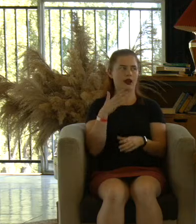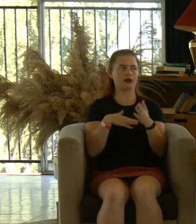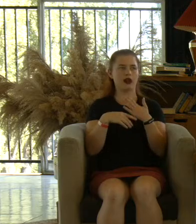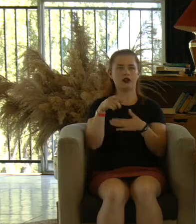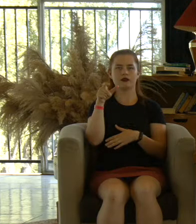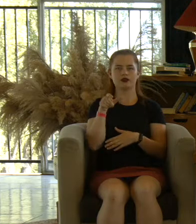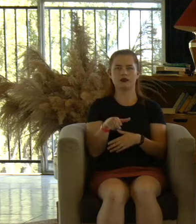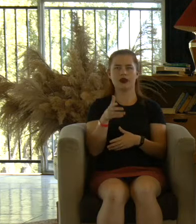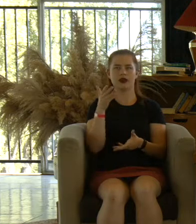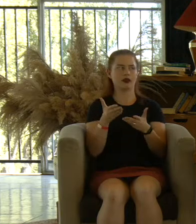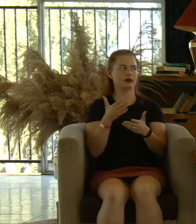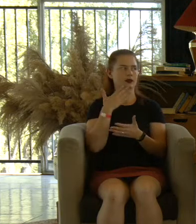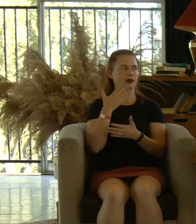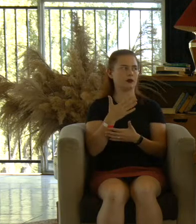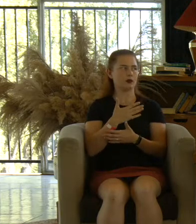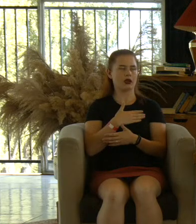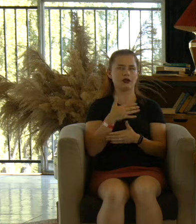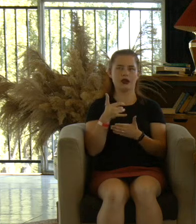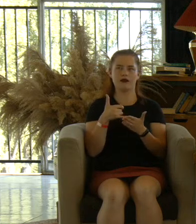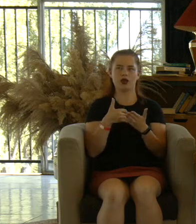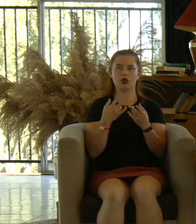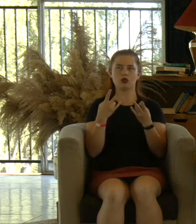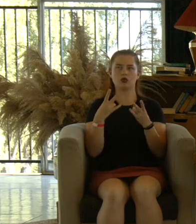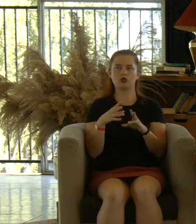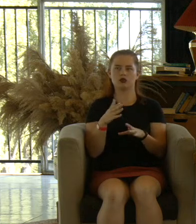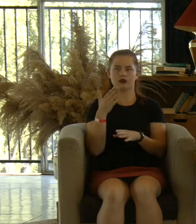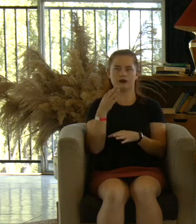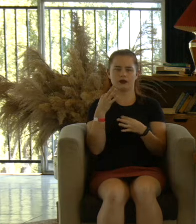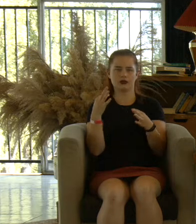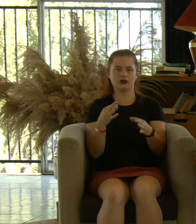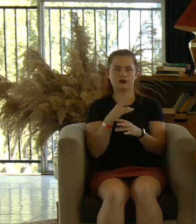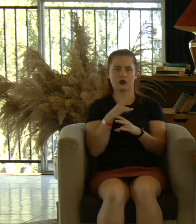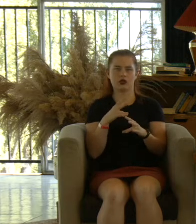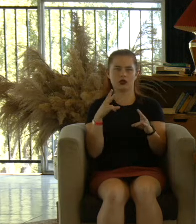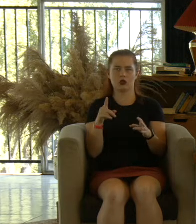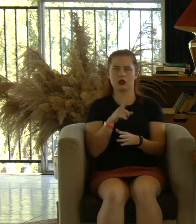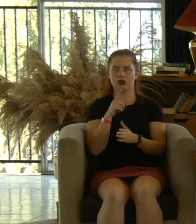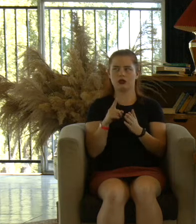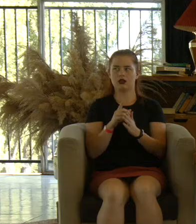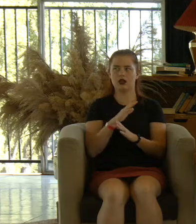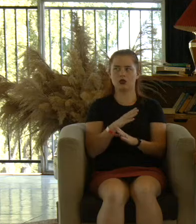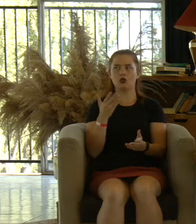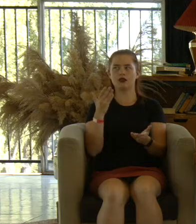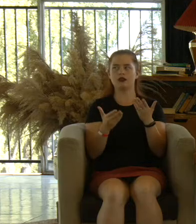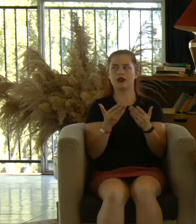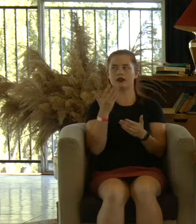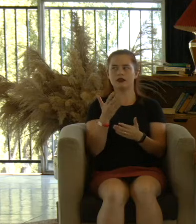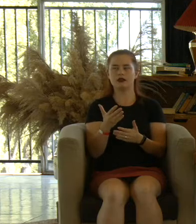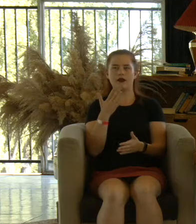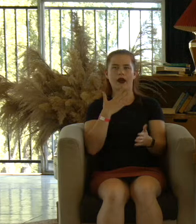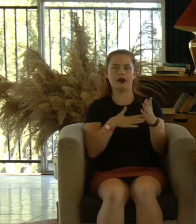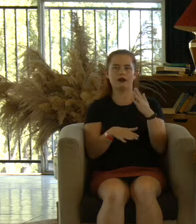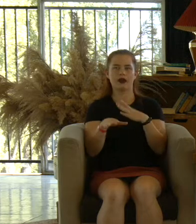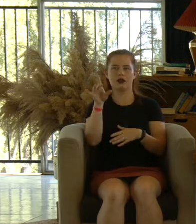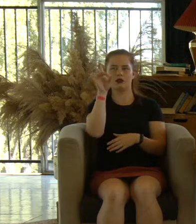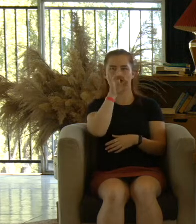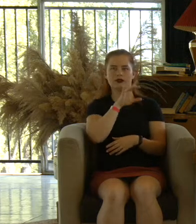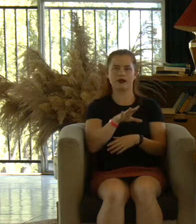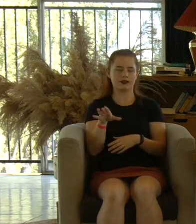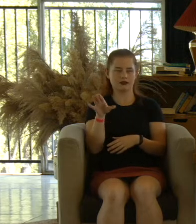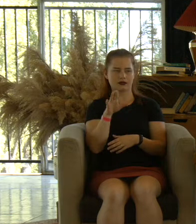вино. И не нужно в себе что-либо прокачивать, вам никто ничего не должен. Если вас радует известное на всю Украину,